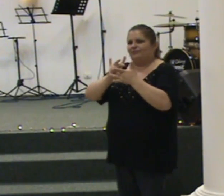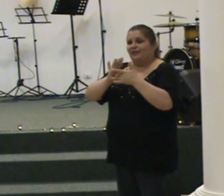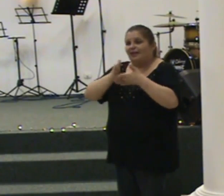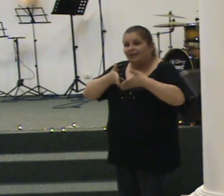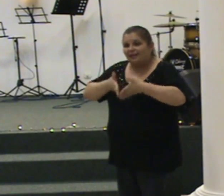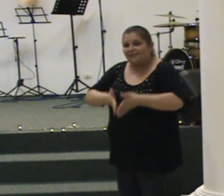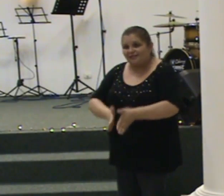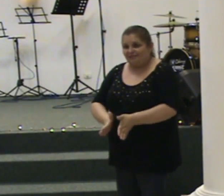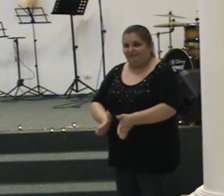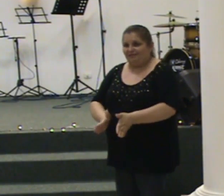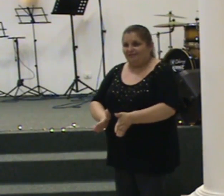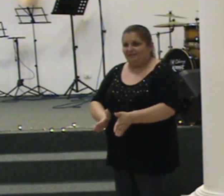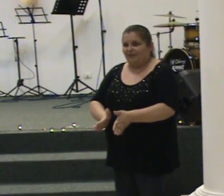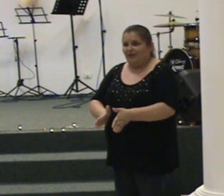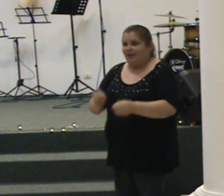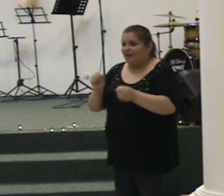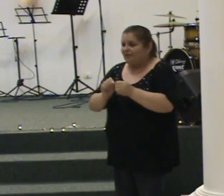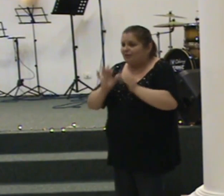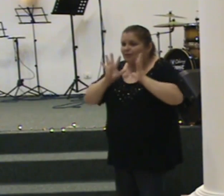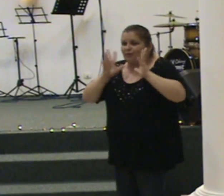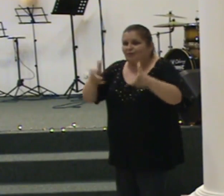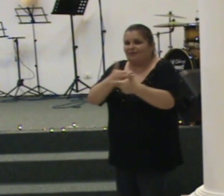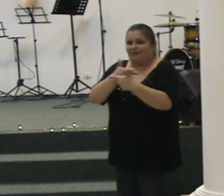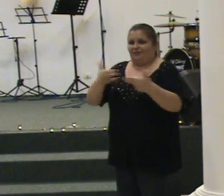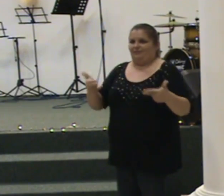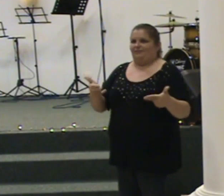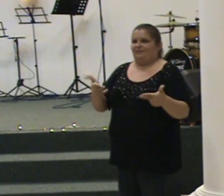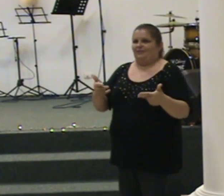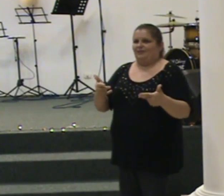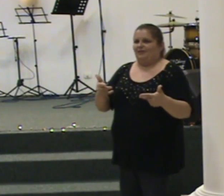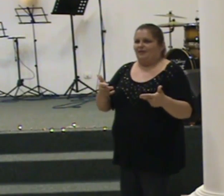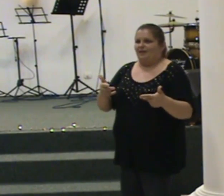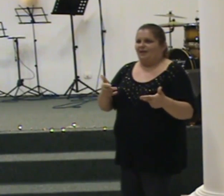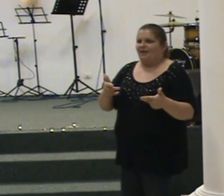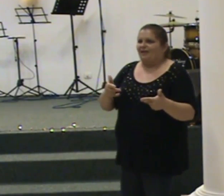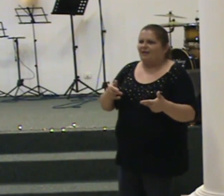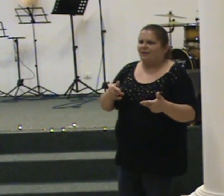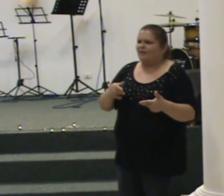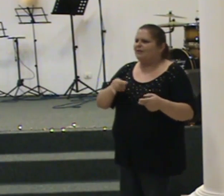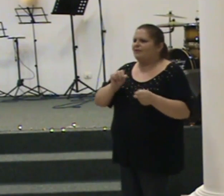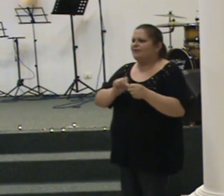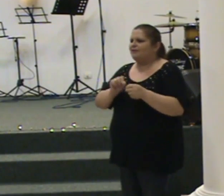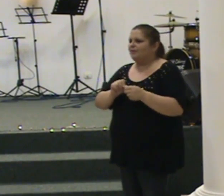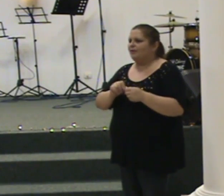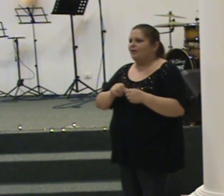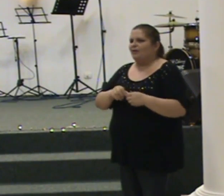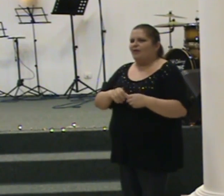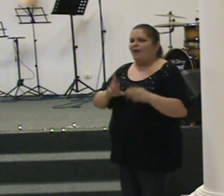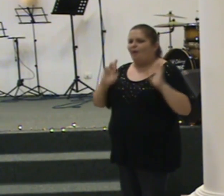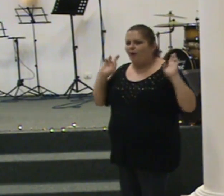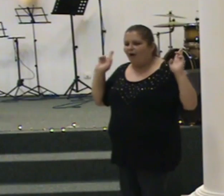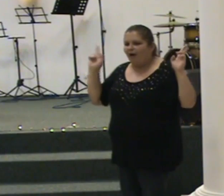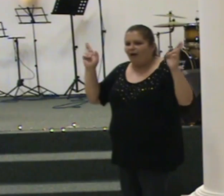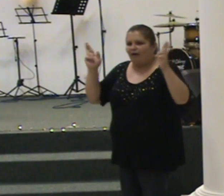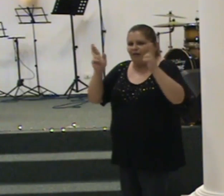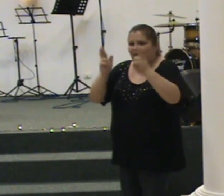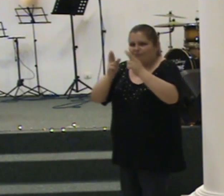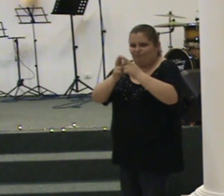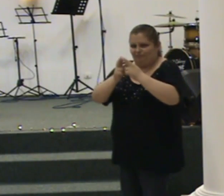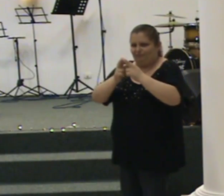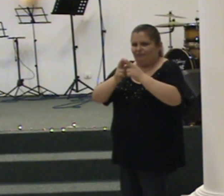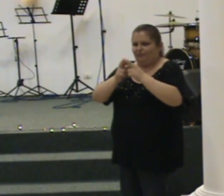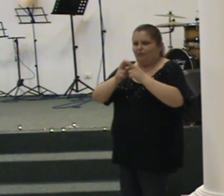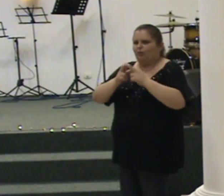nascendo aquele que criou todas as coisas, e ele foi recebido pelo reinado do mundo inteiro,